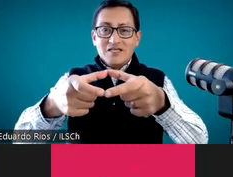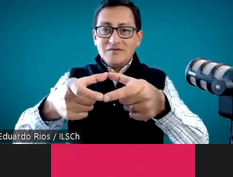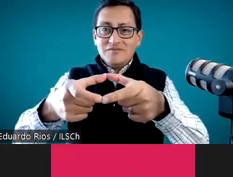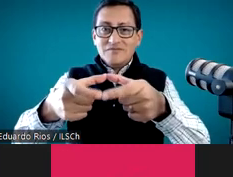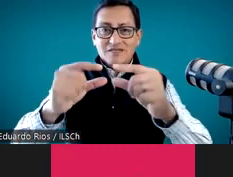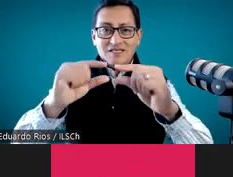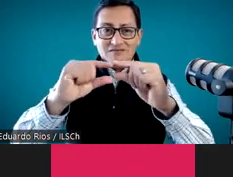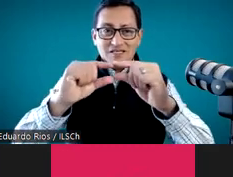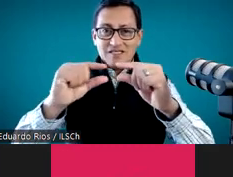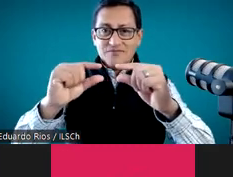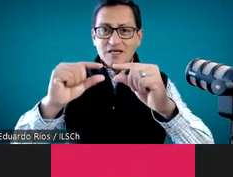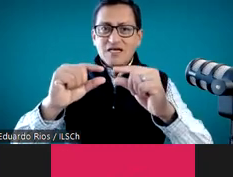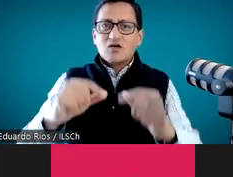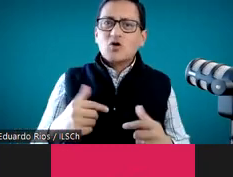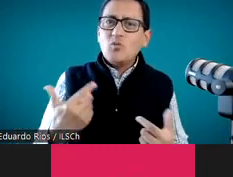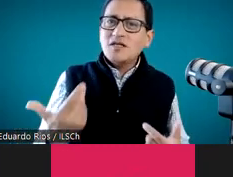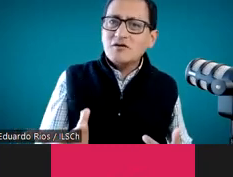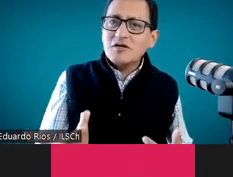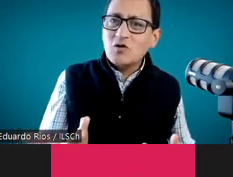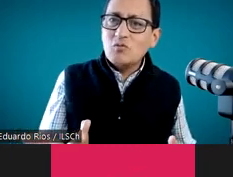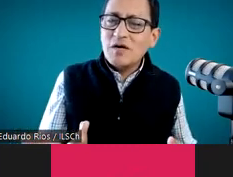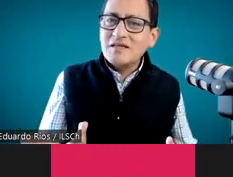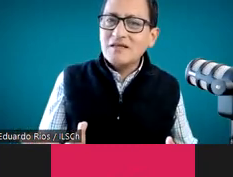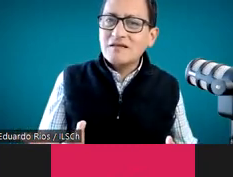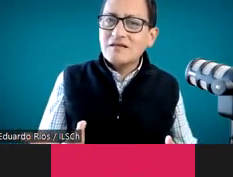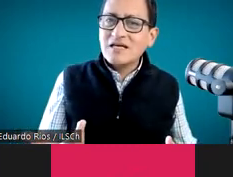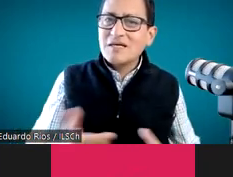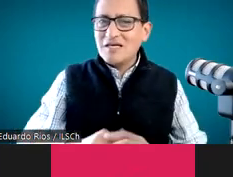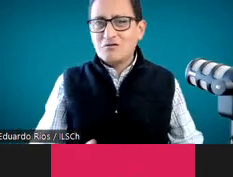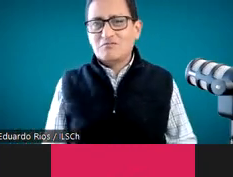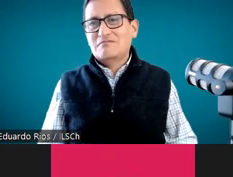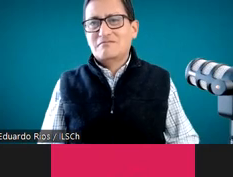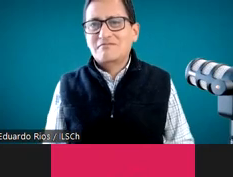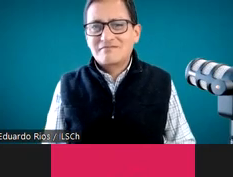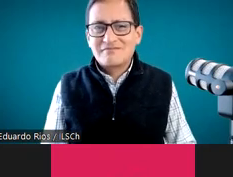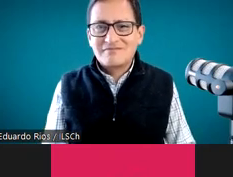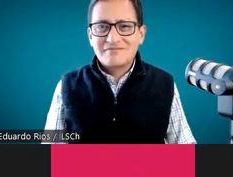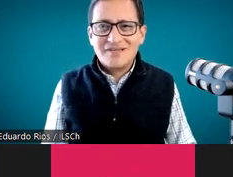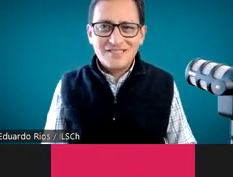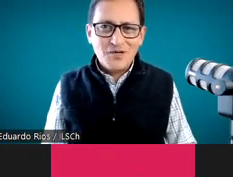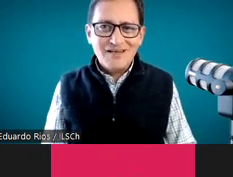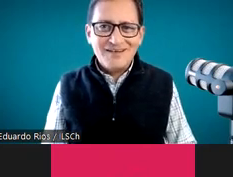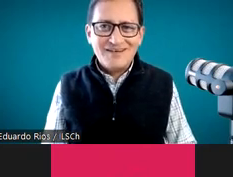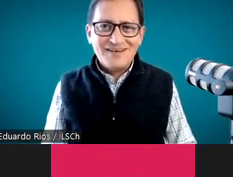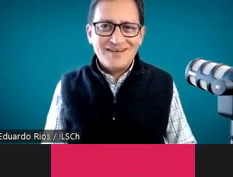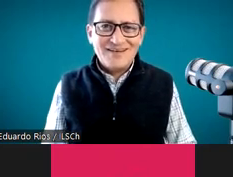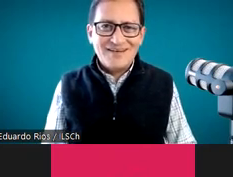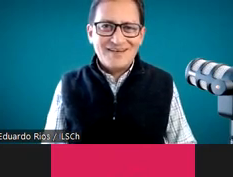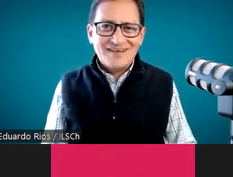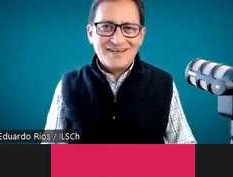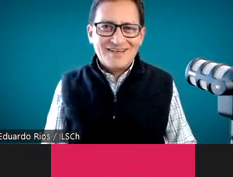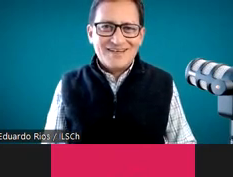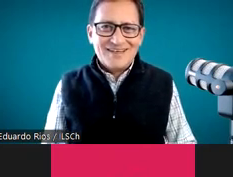que es redondita y así flaquita. ¿Cómo es ahora un pan amasado? ¿Es igual?